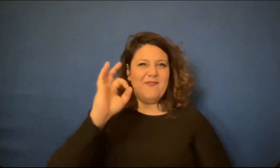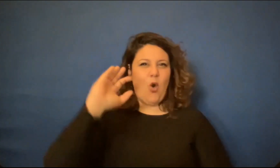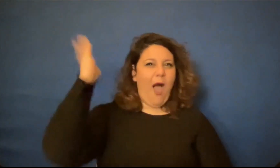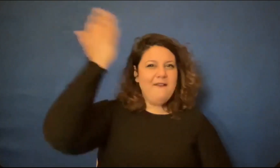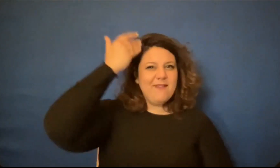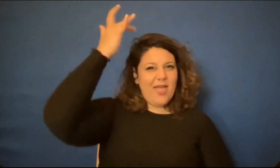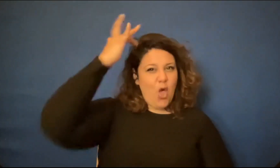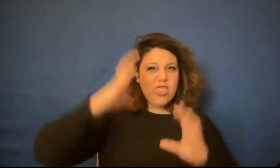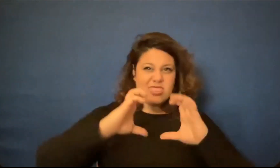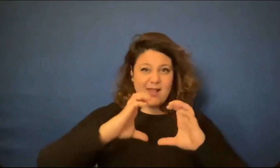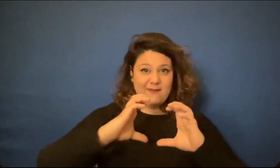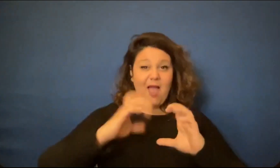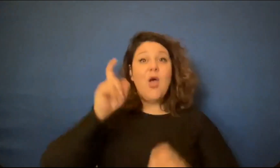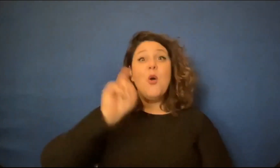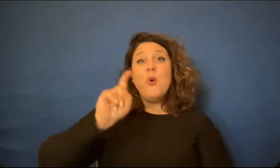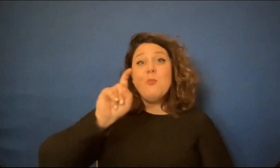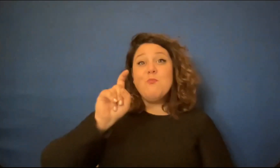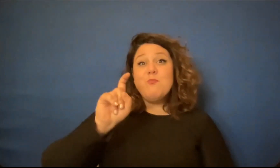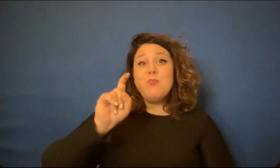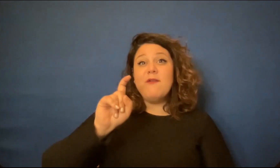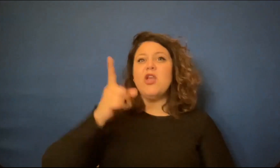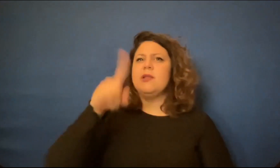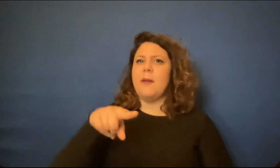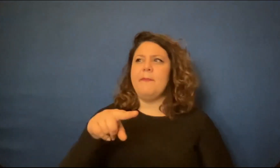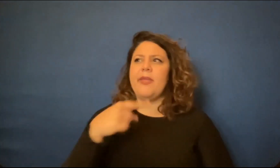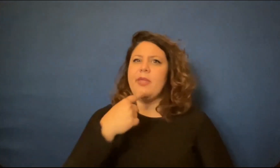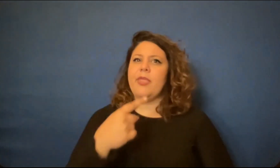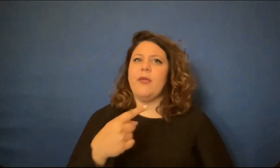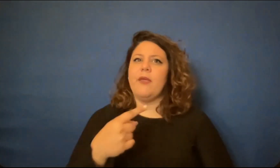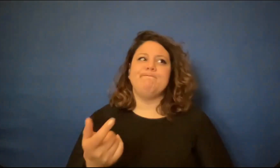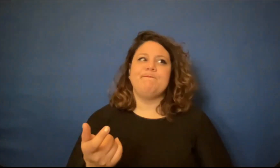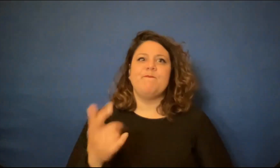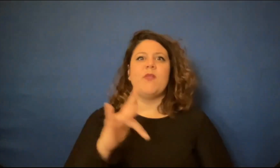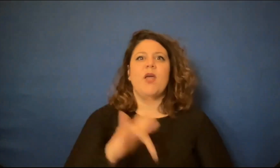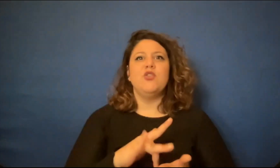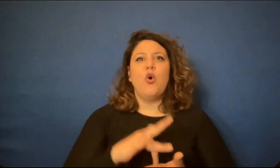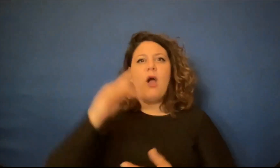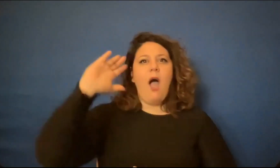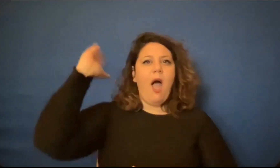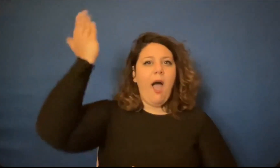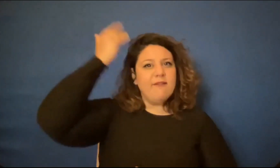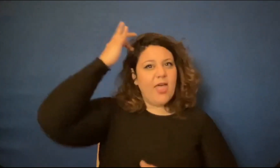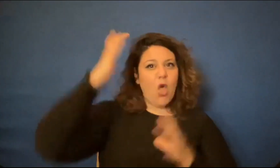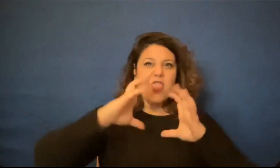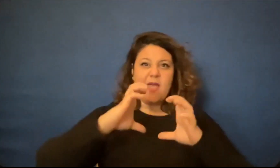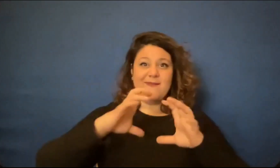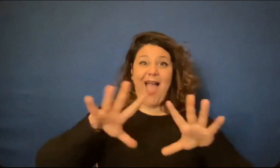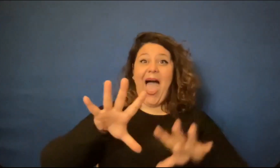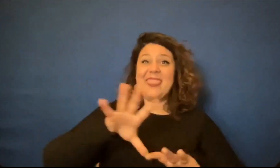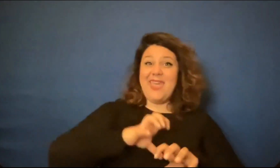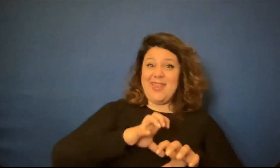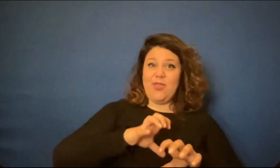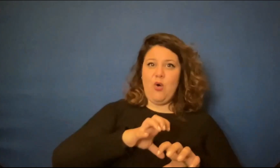se quejan los profesores de que ellos, pues bueno, el daño cerebral adquirido crea muchísimos diferentes perfiles de niños, ¿no?